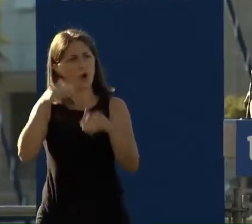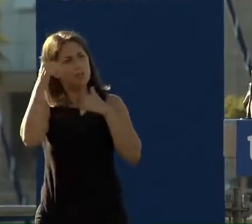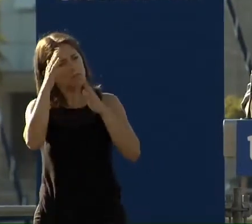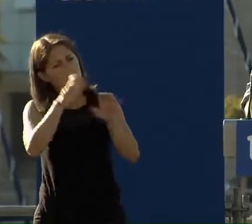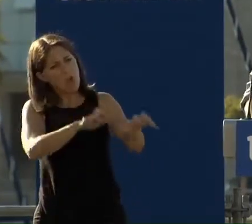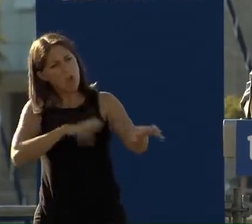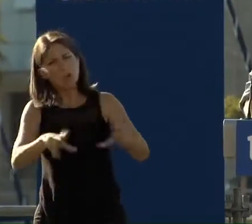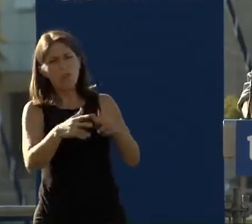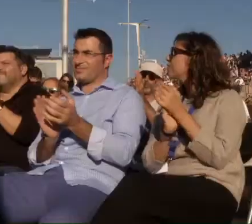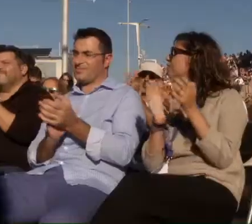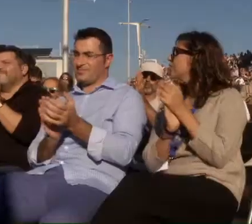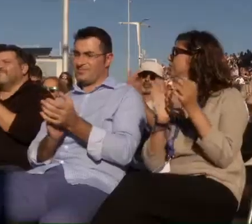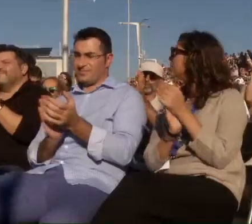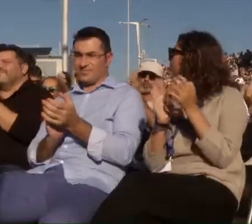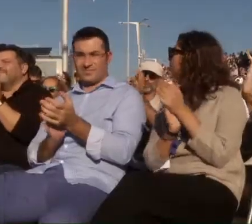social.